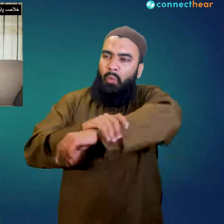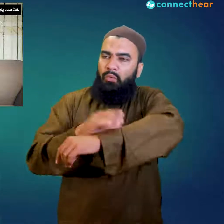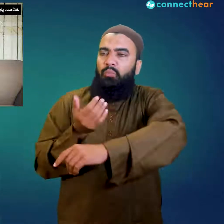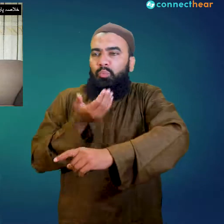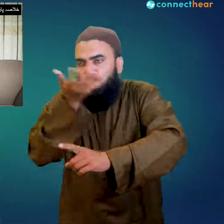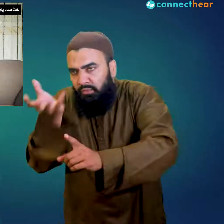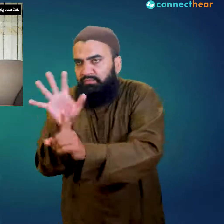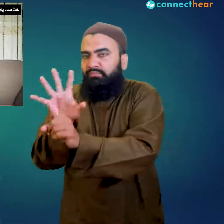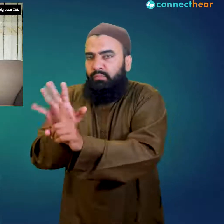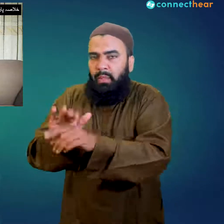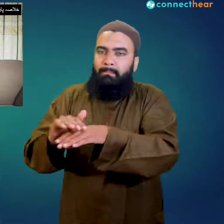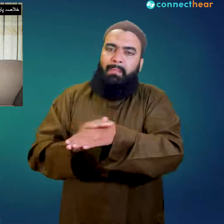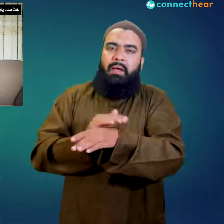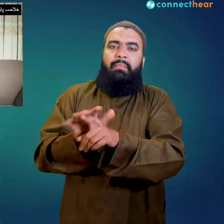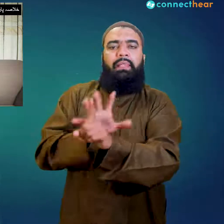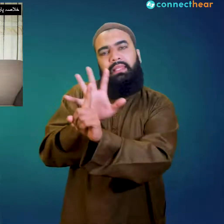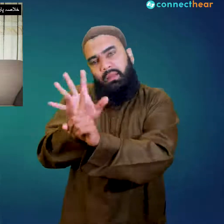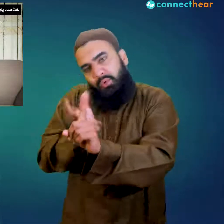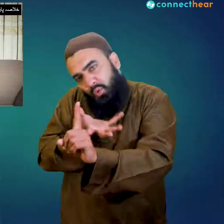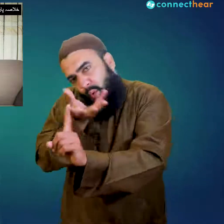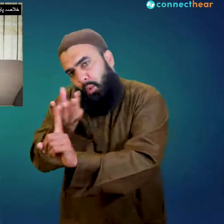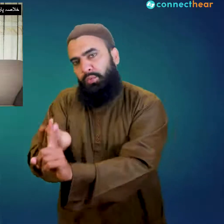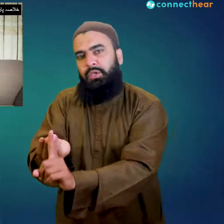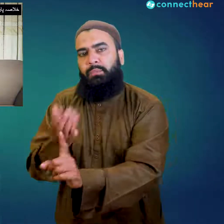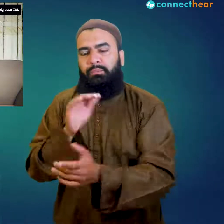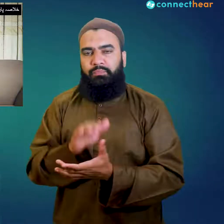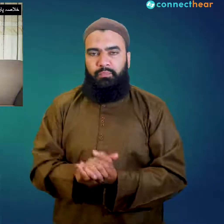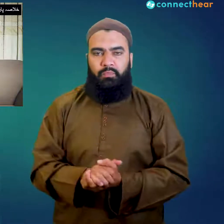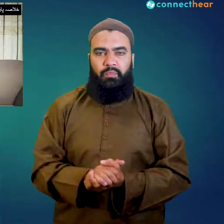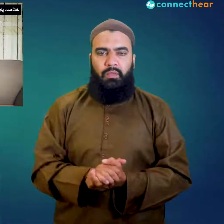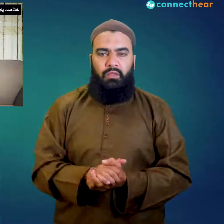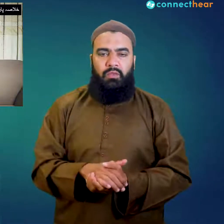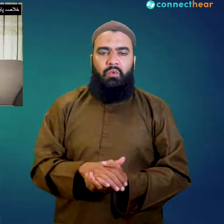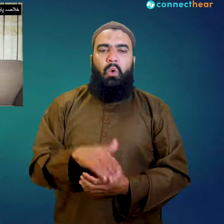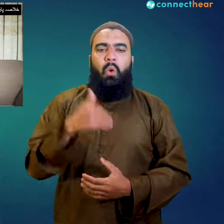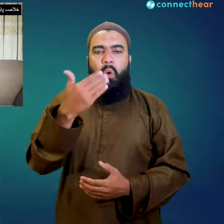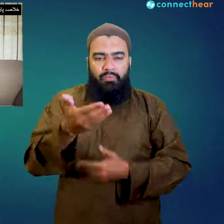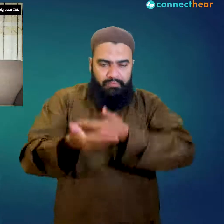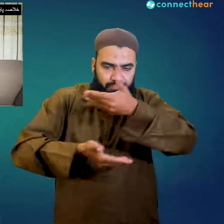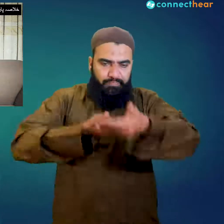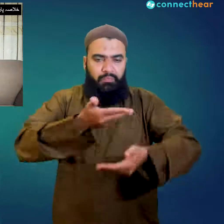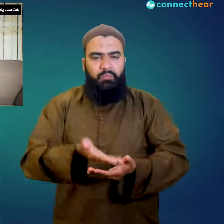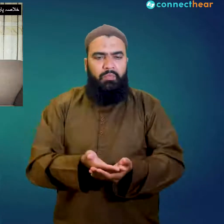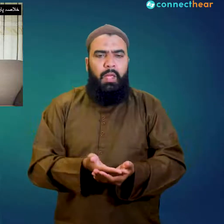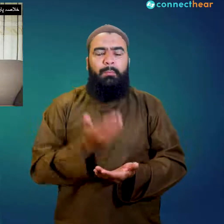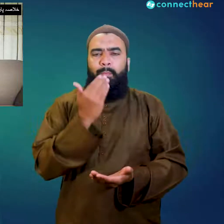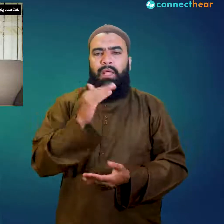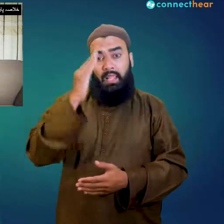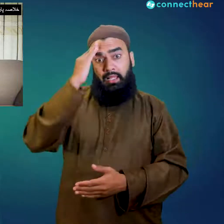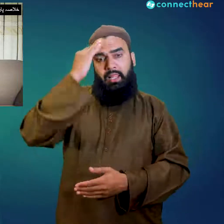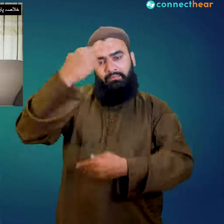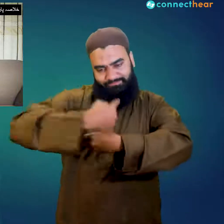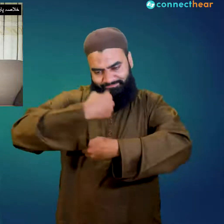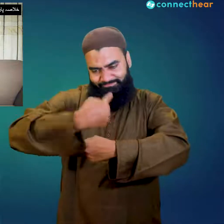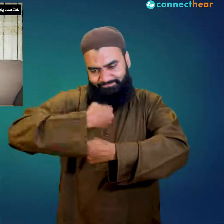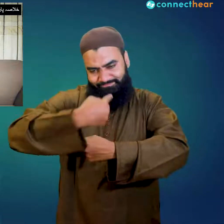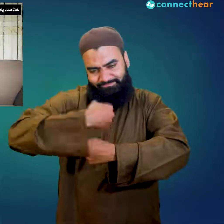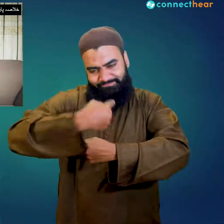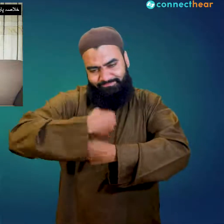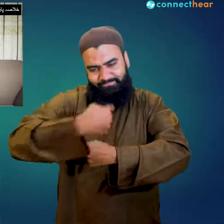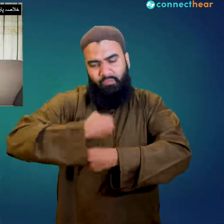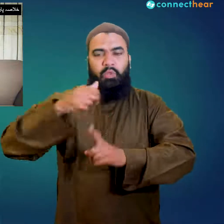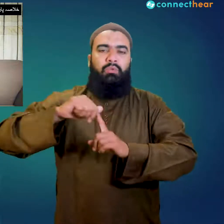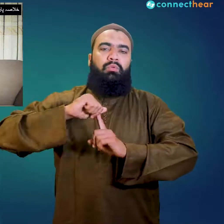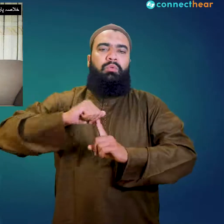گیا اس سے مراد پورا دین ہے، اور اس دین کو لوگوں تک پہنچانا، اس خیر کو لوگوں